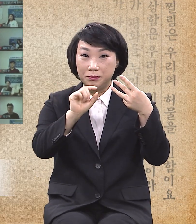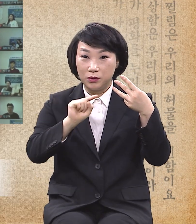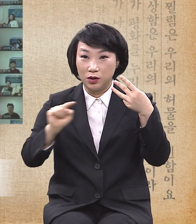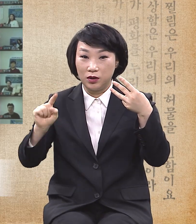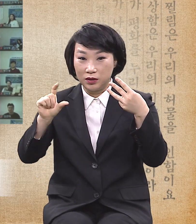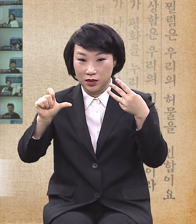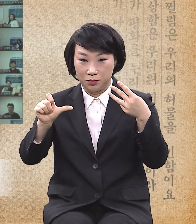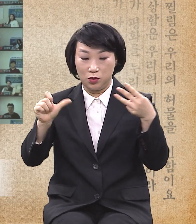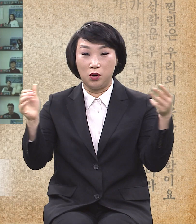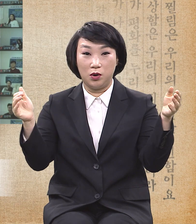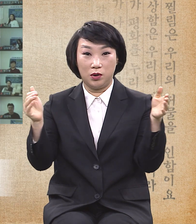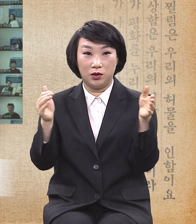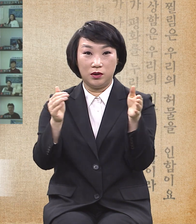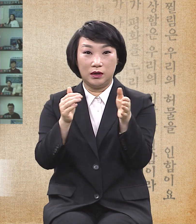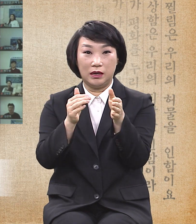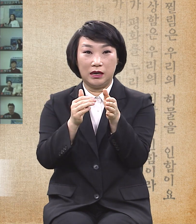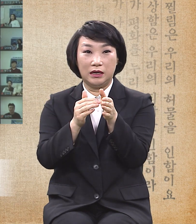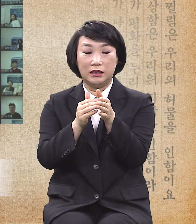10절에서